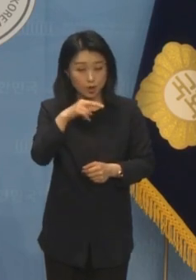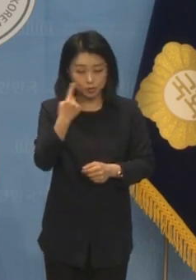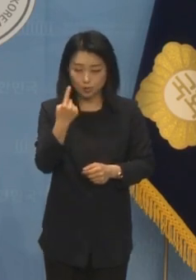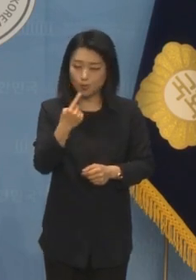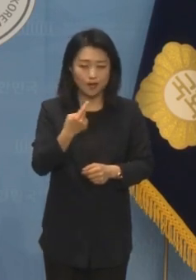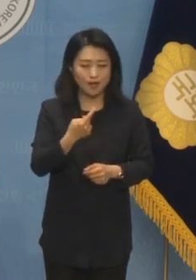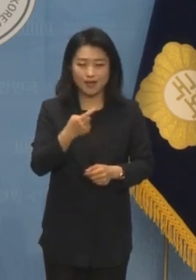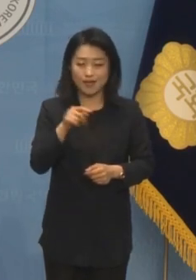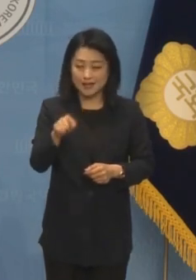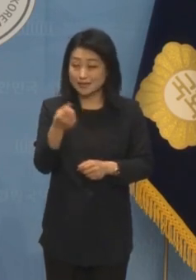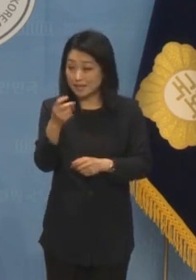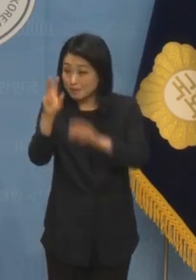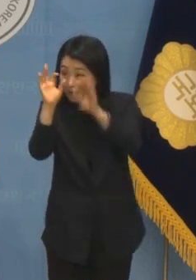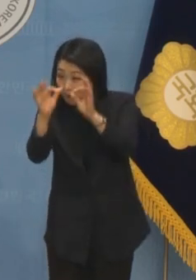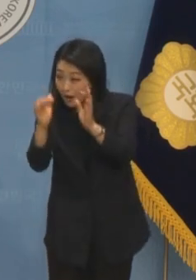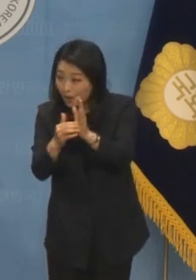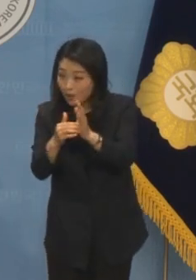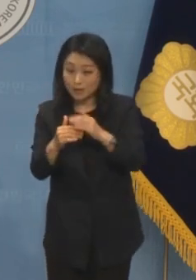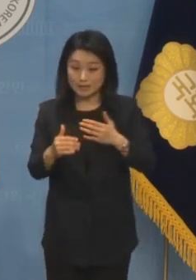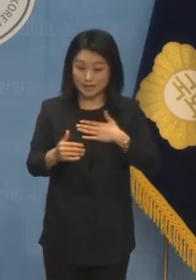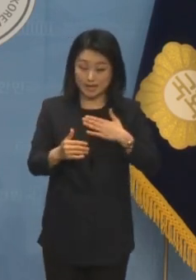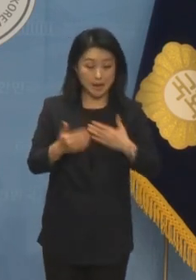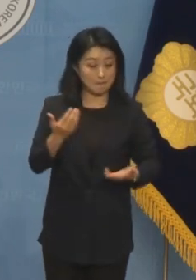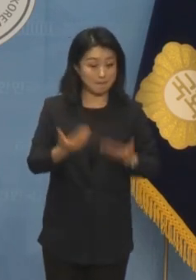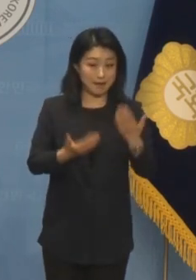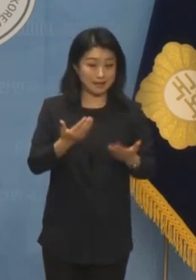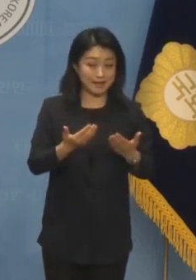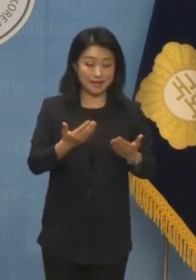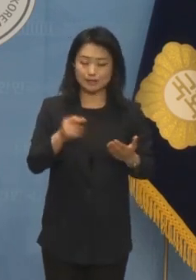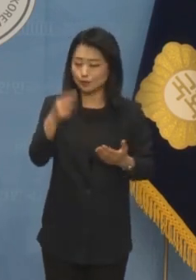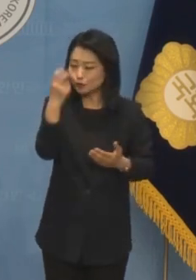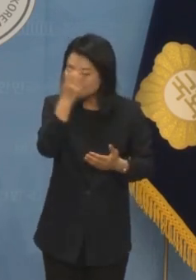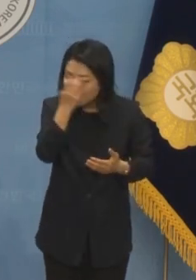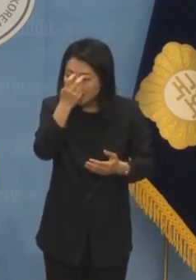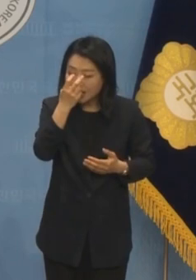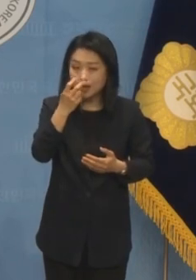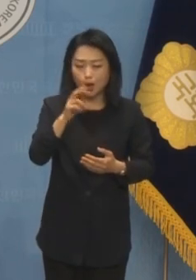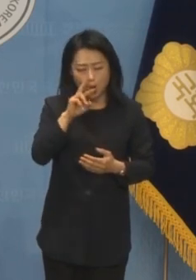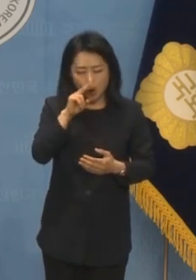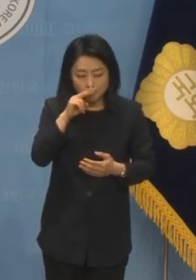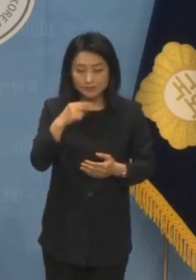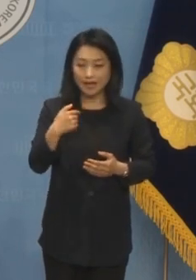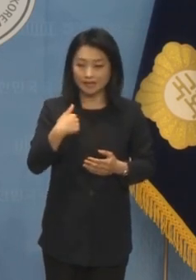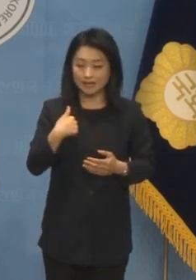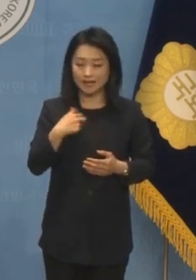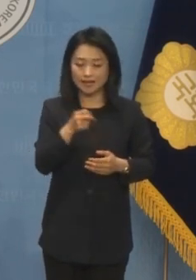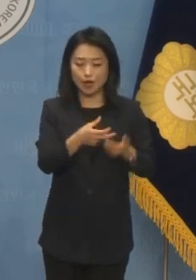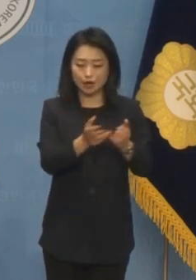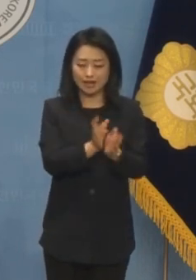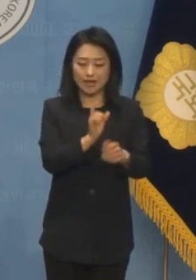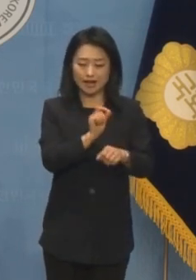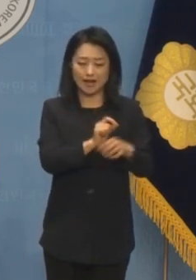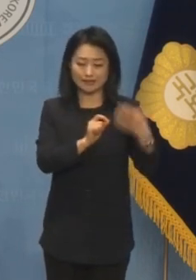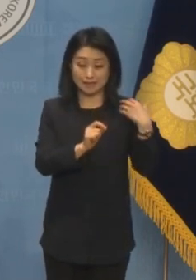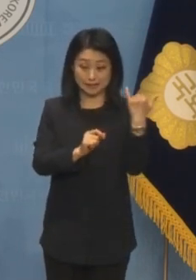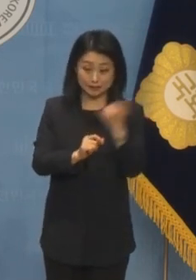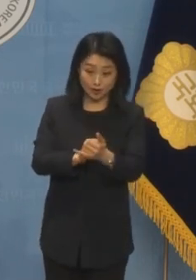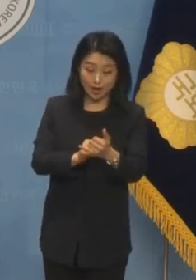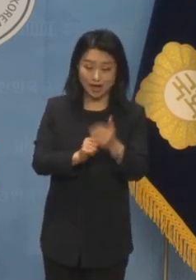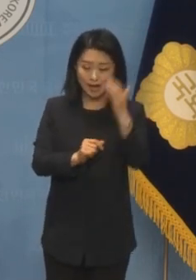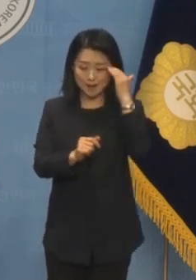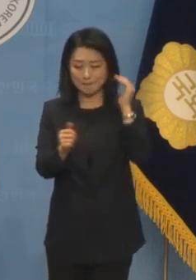언론 보도만 봤지 장관님의 판단이나 엄정한 수사에 혹시라도 여당 간사가 전화하는 것이